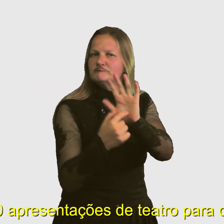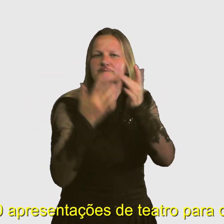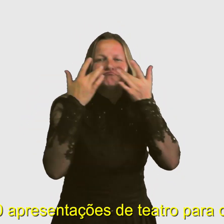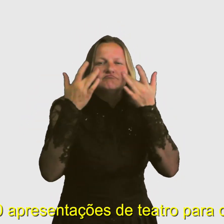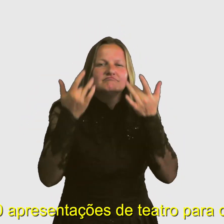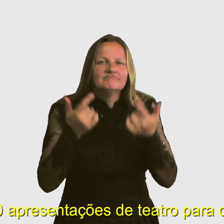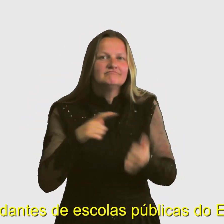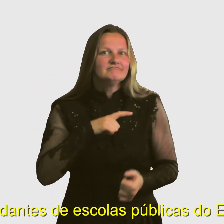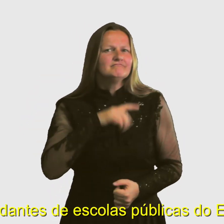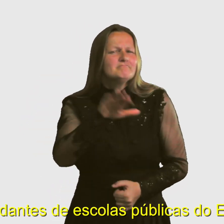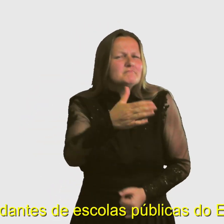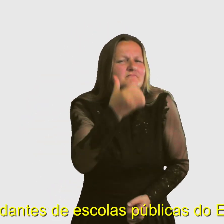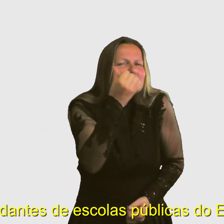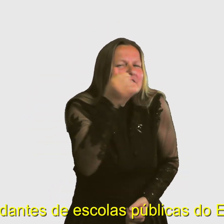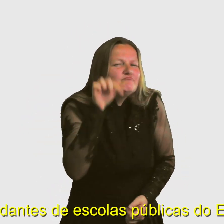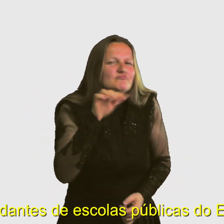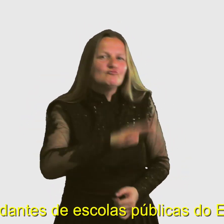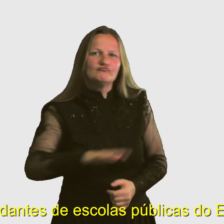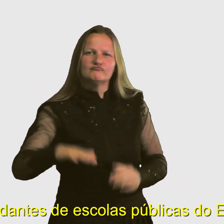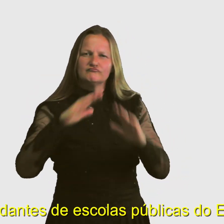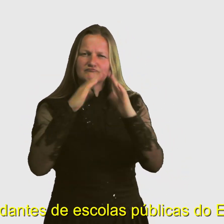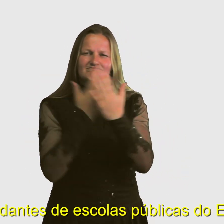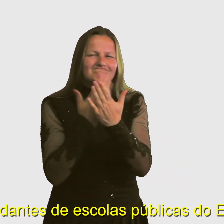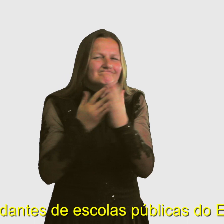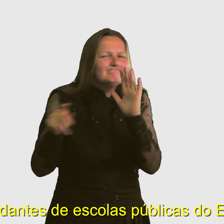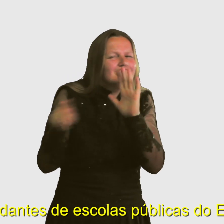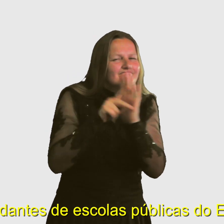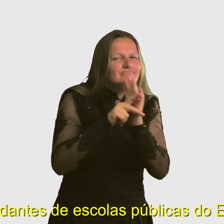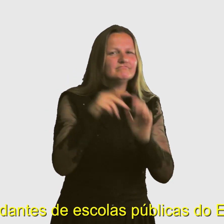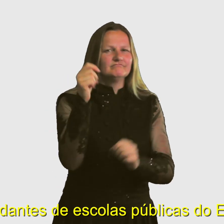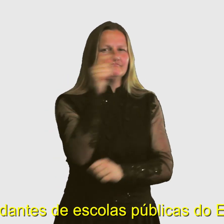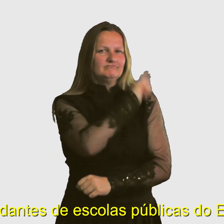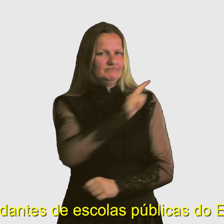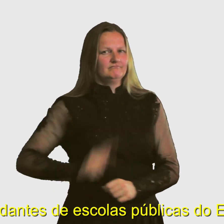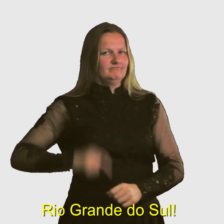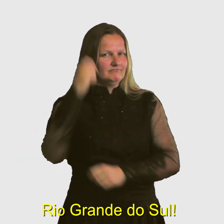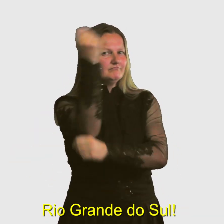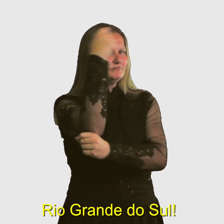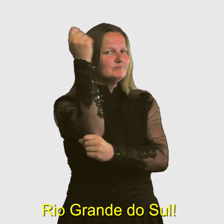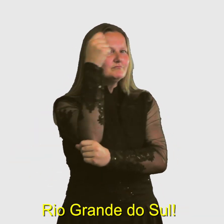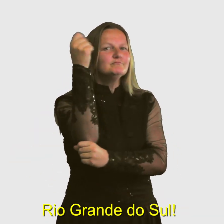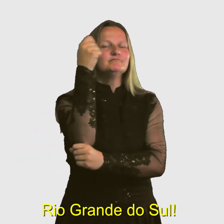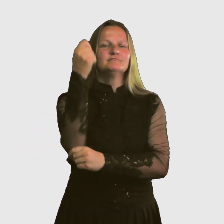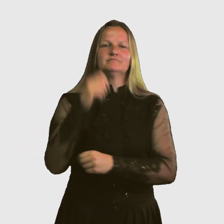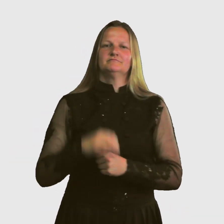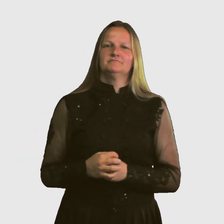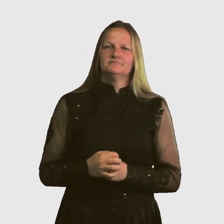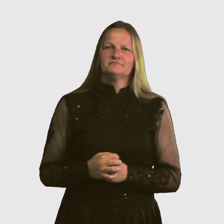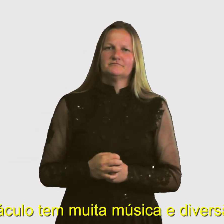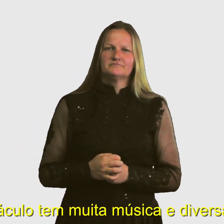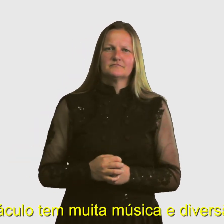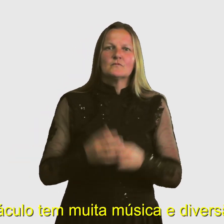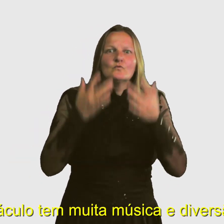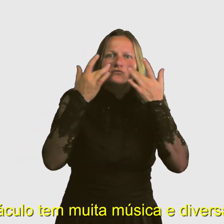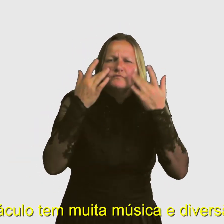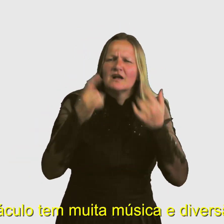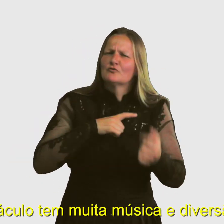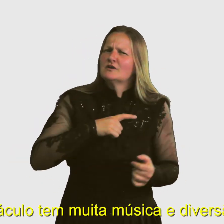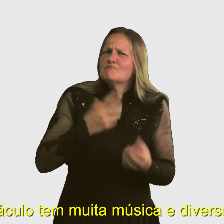teatro para cerca de 6 mil estudantes de escolas públicas do estado do Rio Grande do Sul. O espetáculo tem muita música